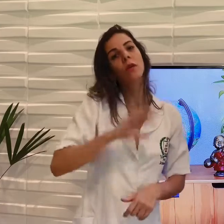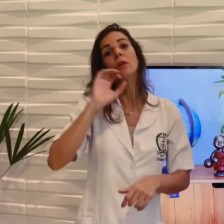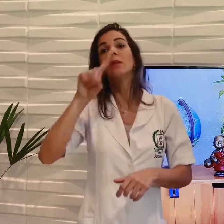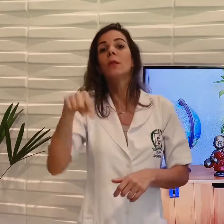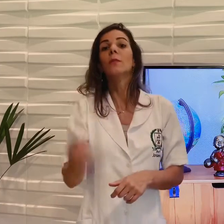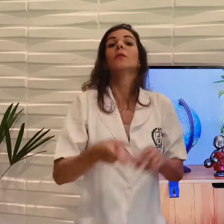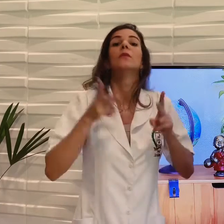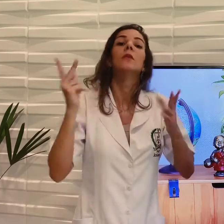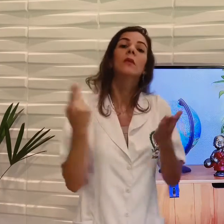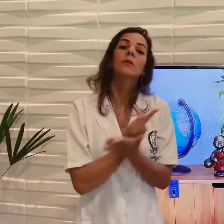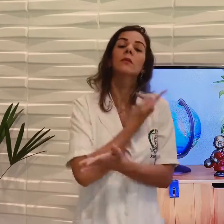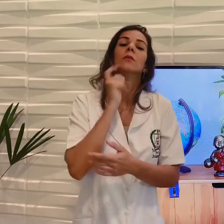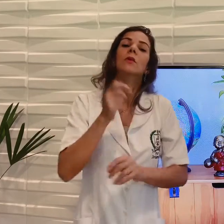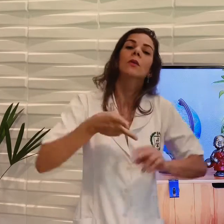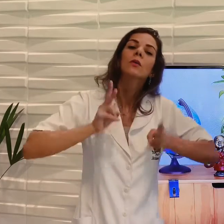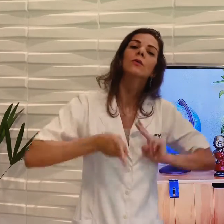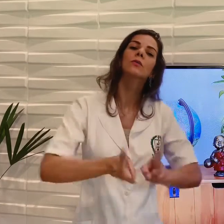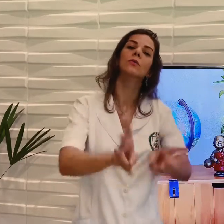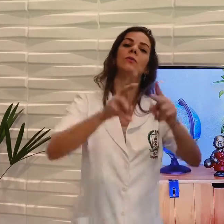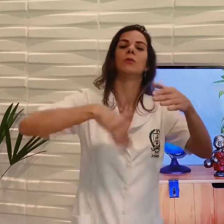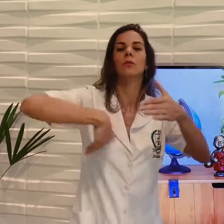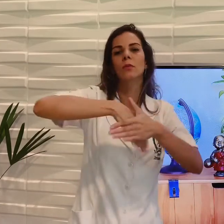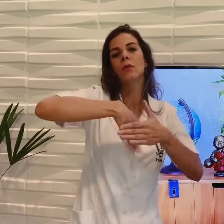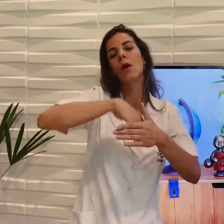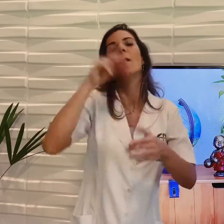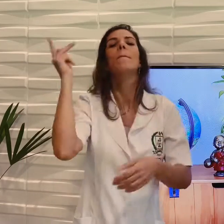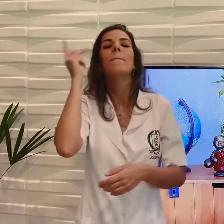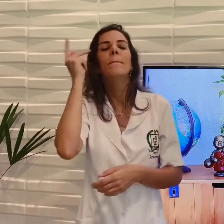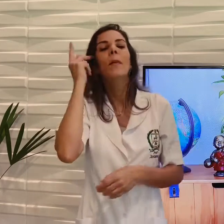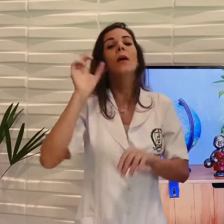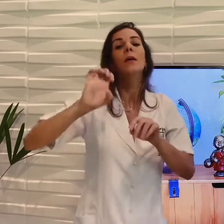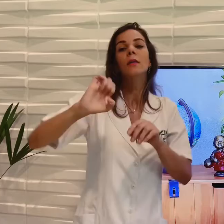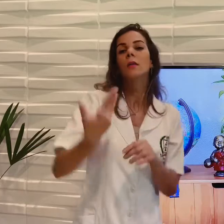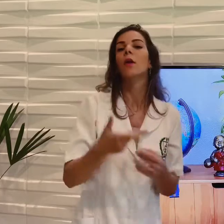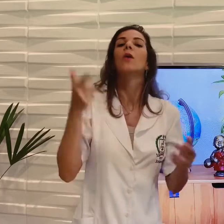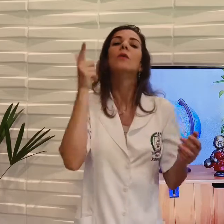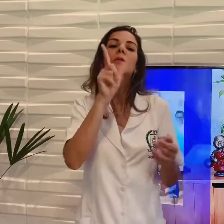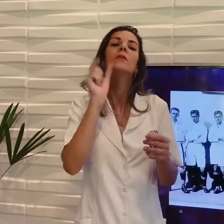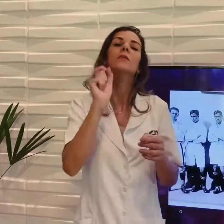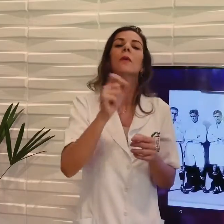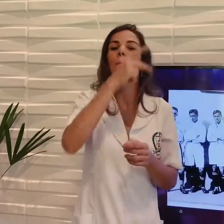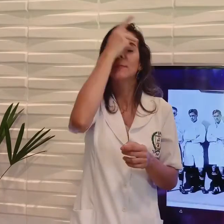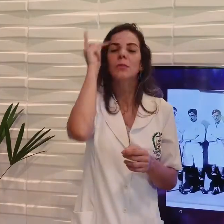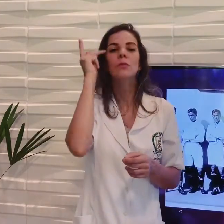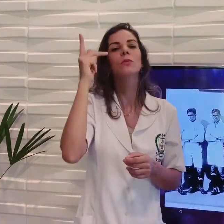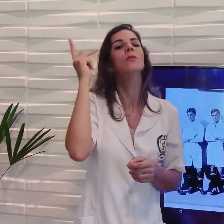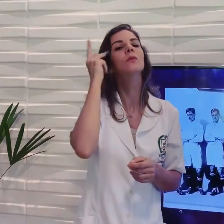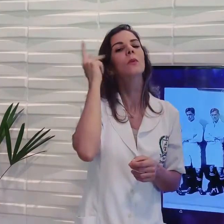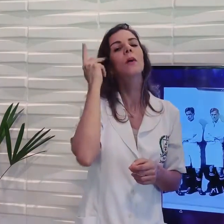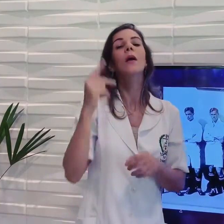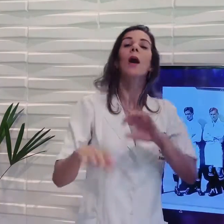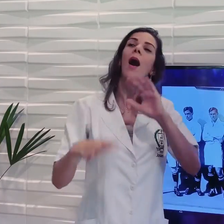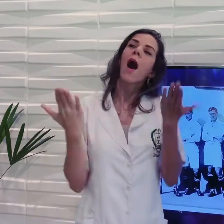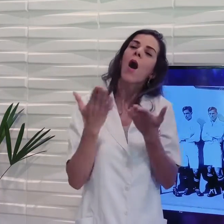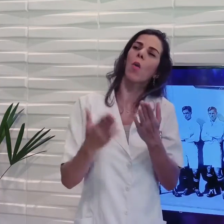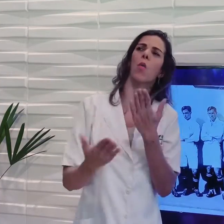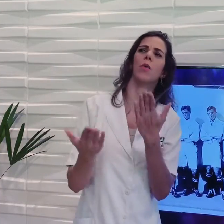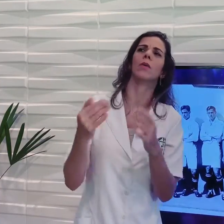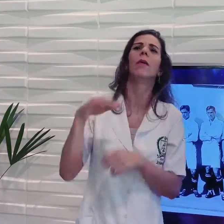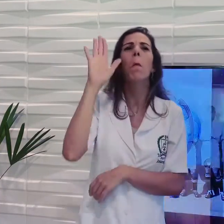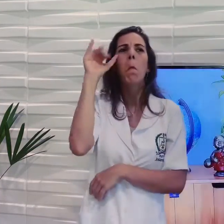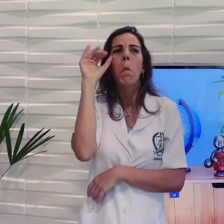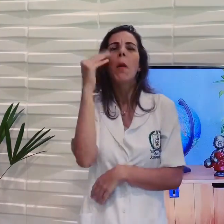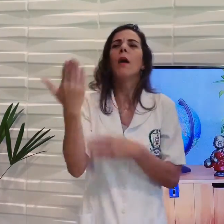acabou continuando a jogar o Campeonato Paulista, que naquela temporada foi vencido pelo Paulistano. Agora a curiosidade, o Paulistano